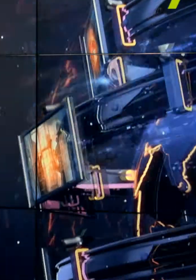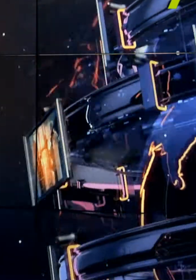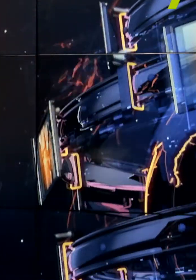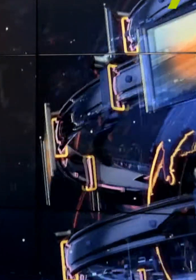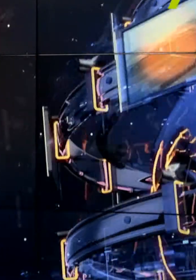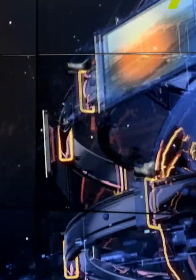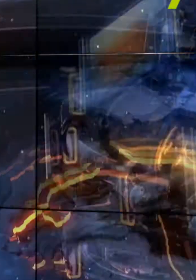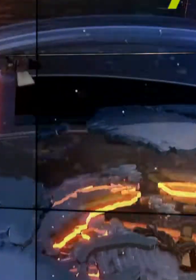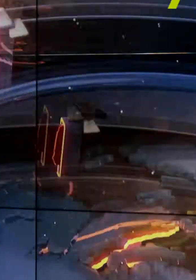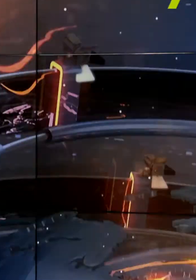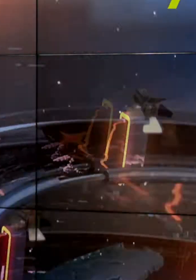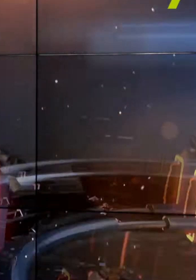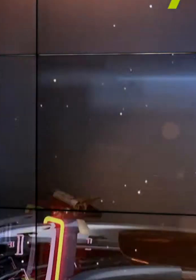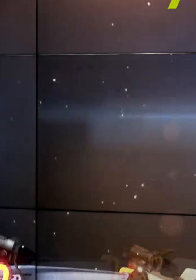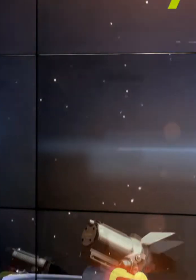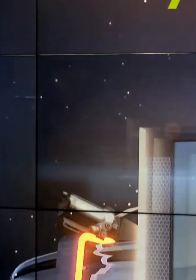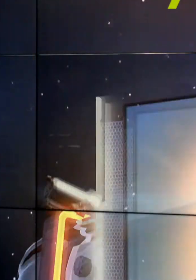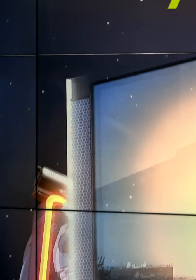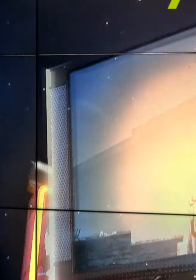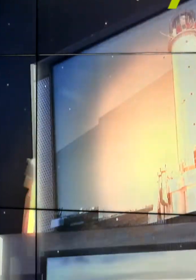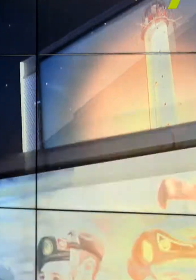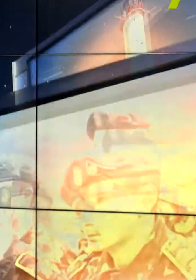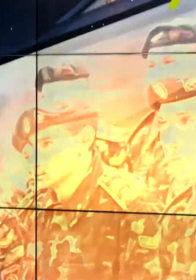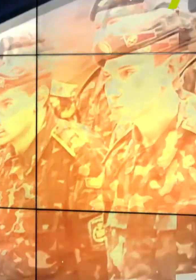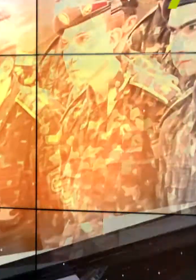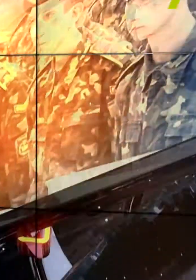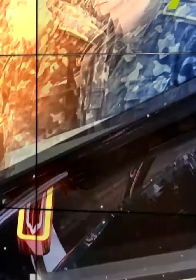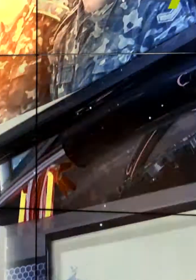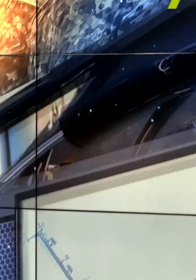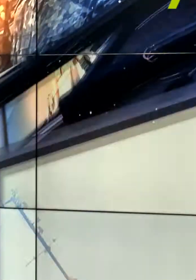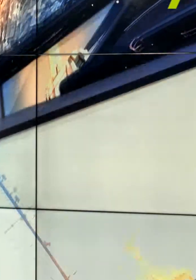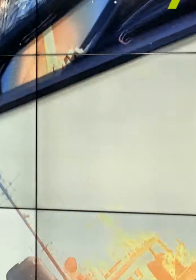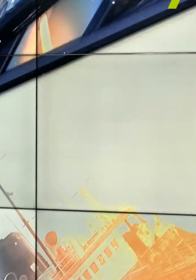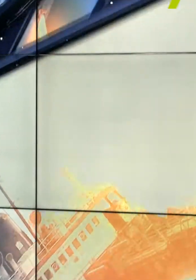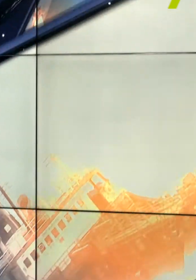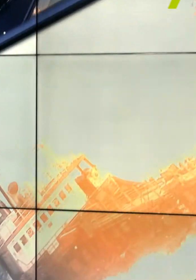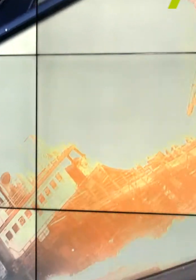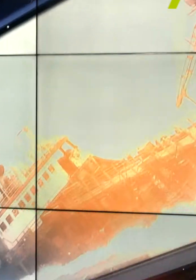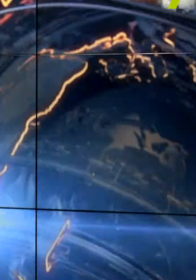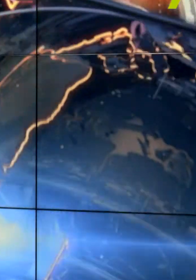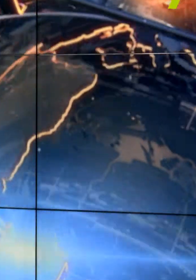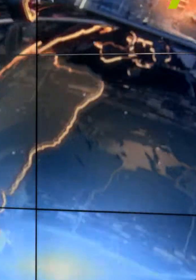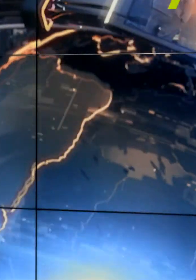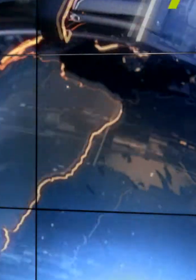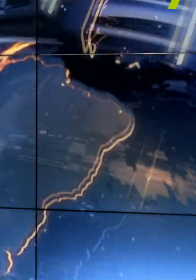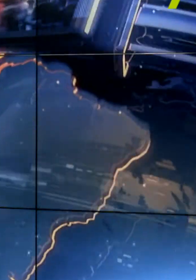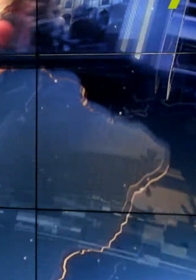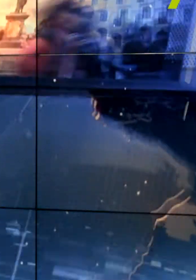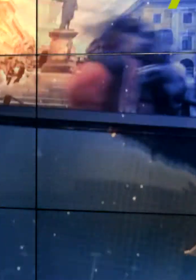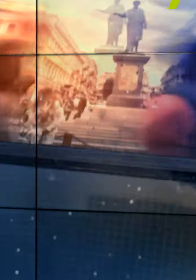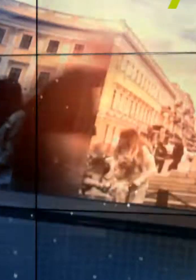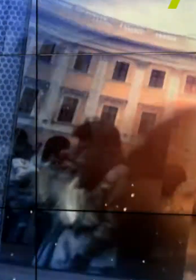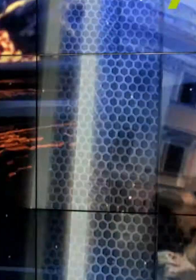Світланою Єсипенко, головною лікаркою Одеського обласного центру соціально-значущих хвороб. Також додам, доки